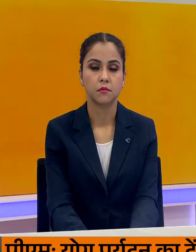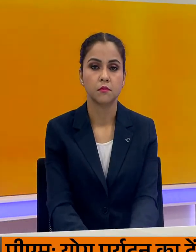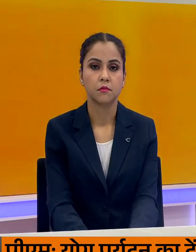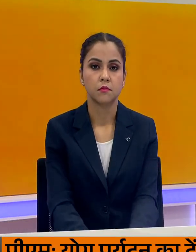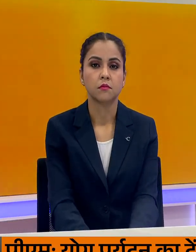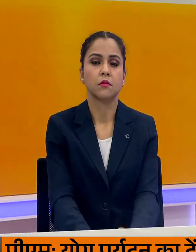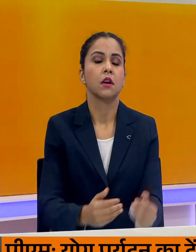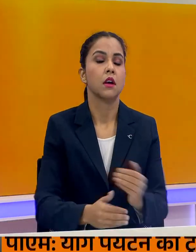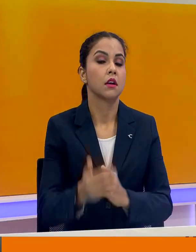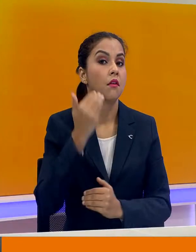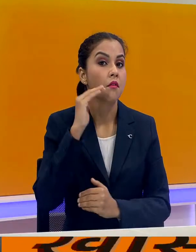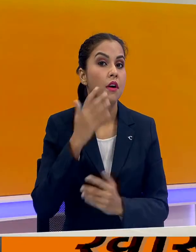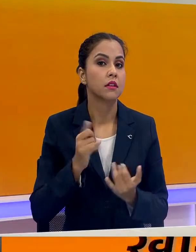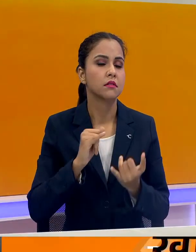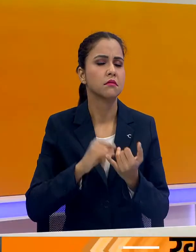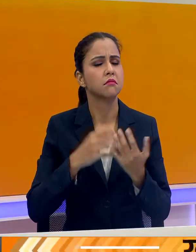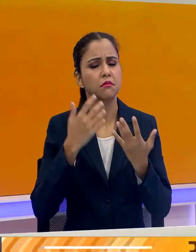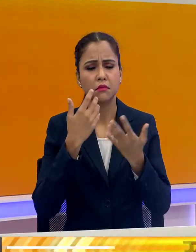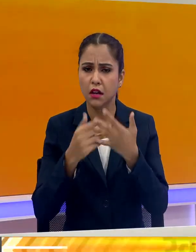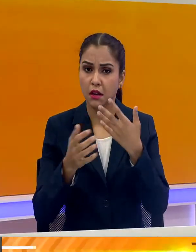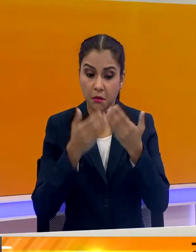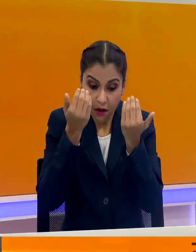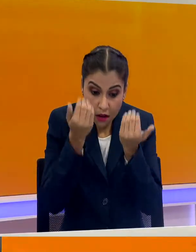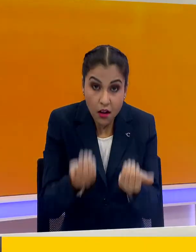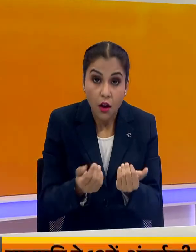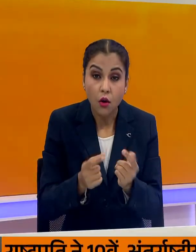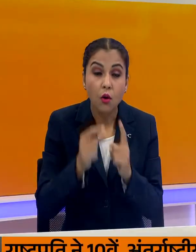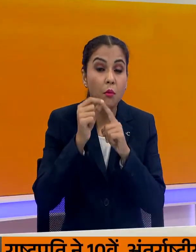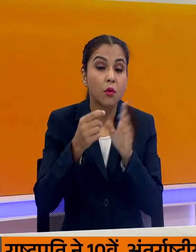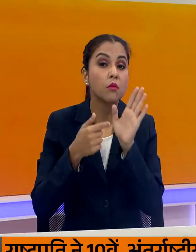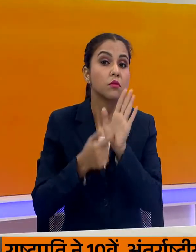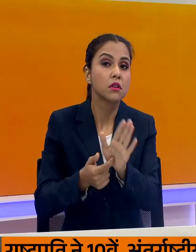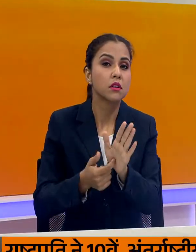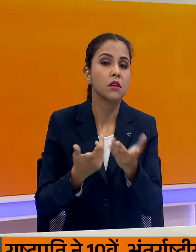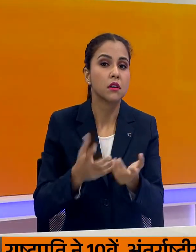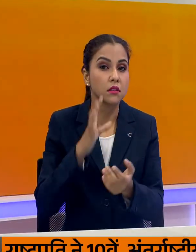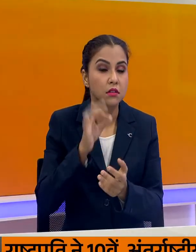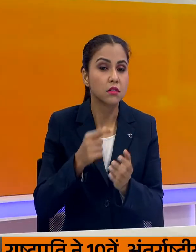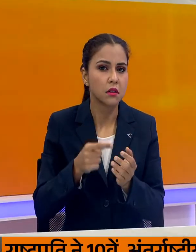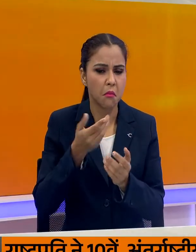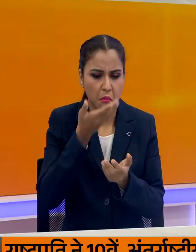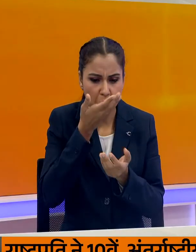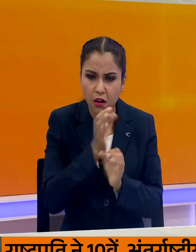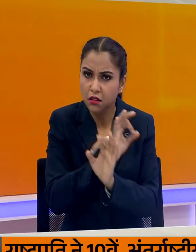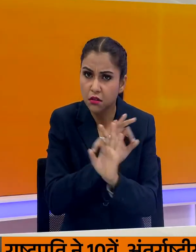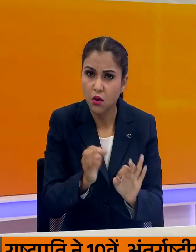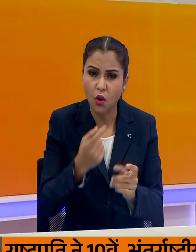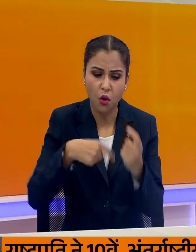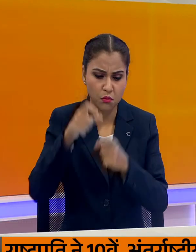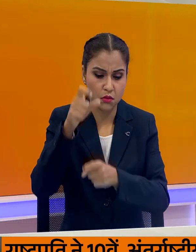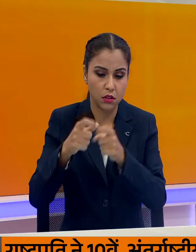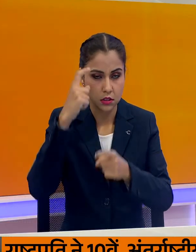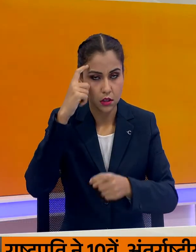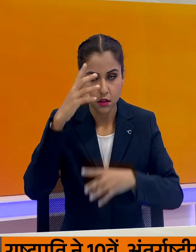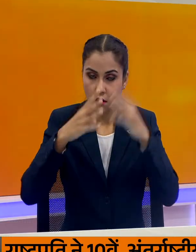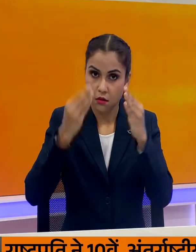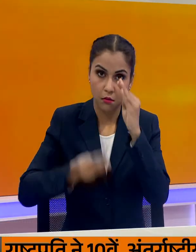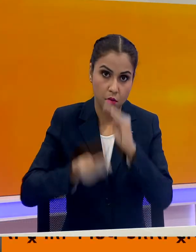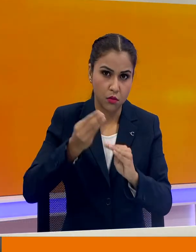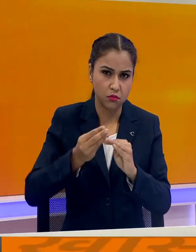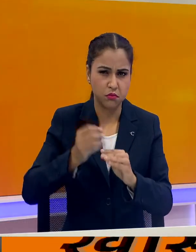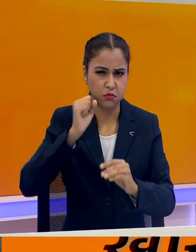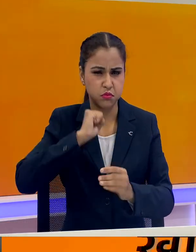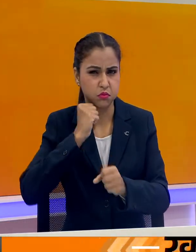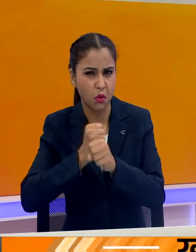हालांकि ये सब तब होगा जब होगा, मगर अभी की हकीकत ये है कि पानी है नहीं और लोग परेशान हैं। प्रशासन के खिलाफ लोगों में गुस्सा